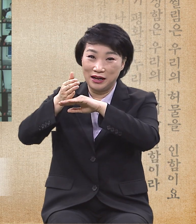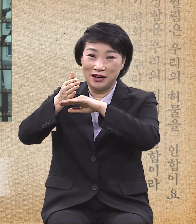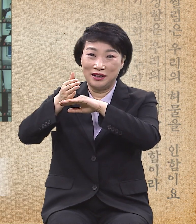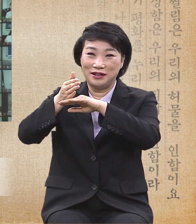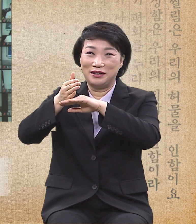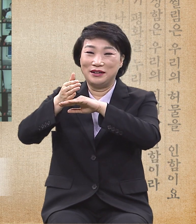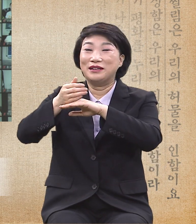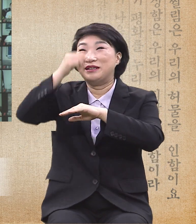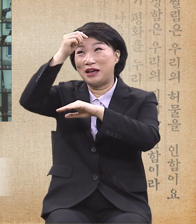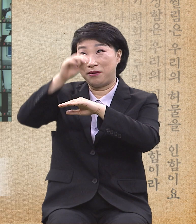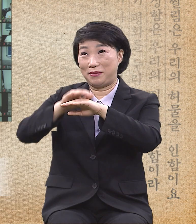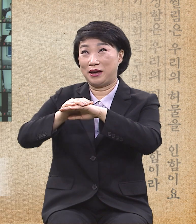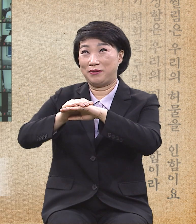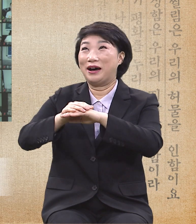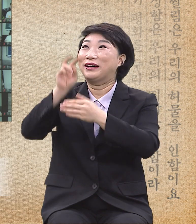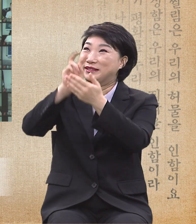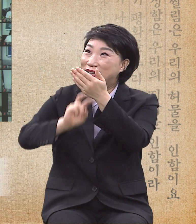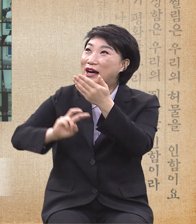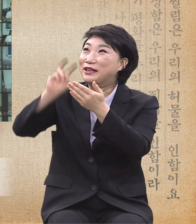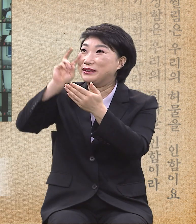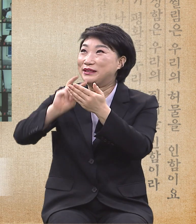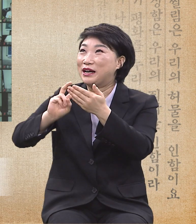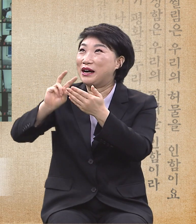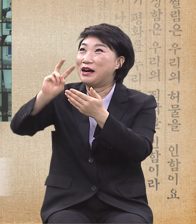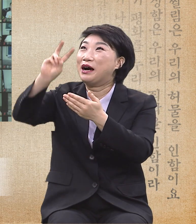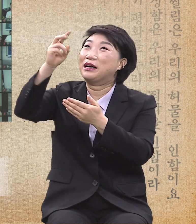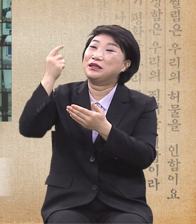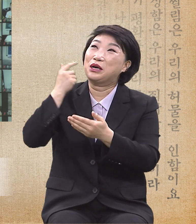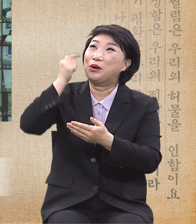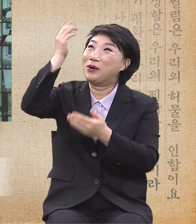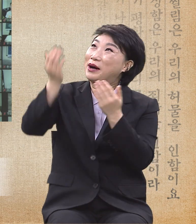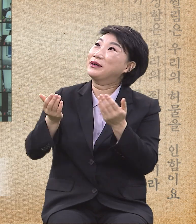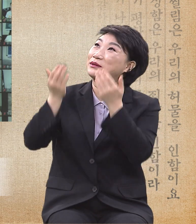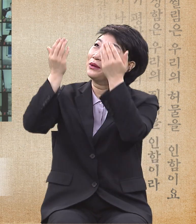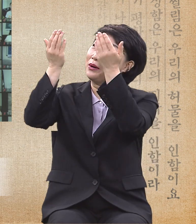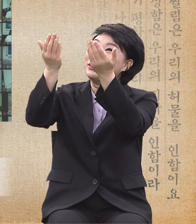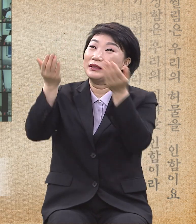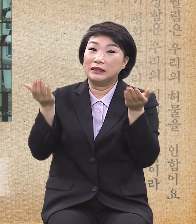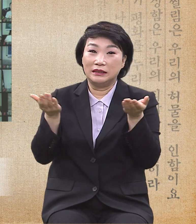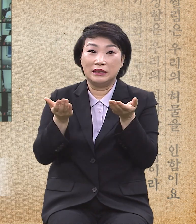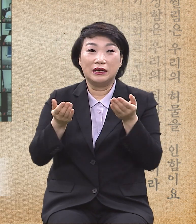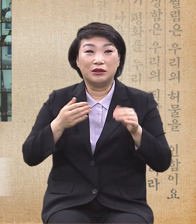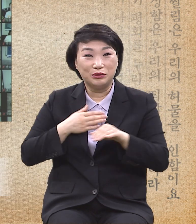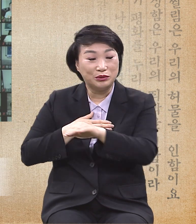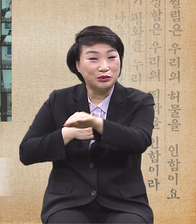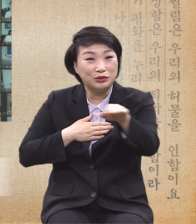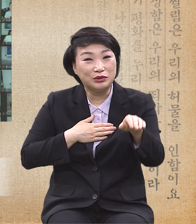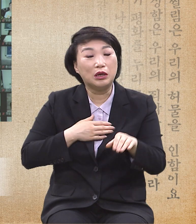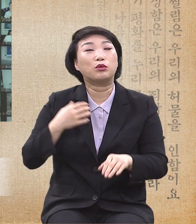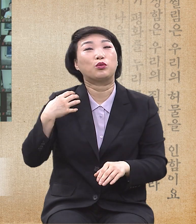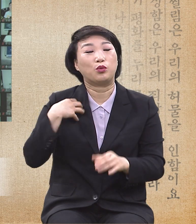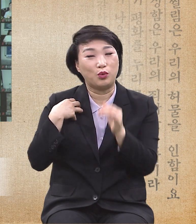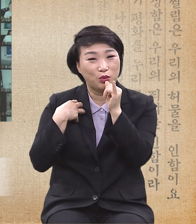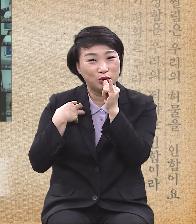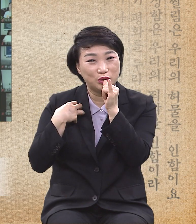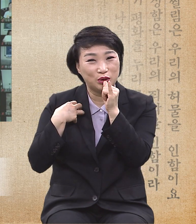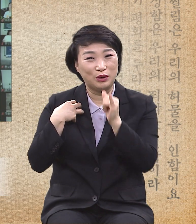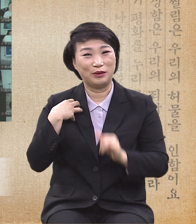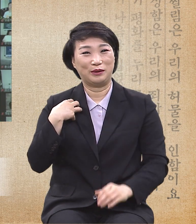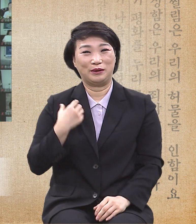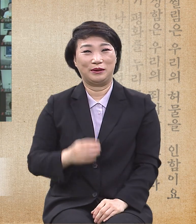감사와 예배와 찬양과 영광 돌리는 일이 의무라 이